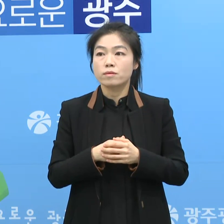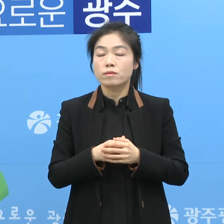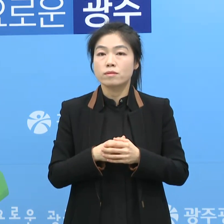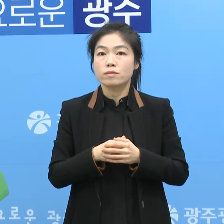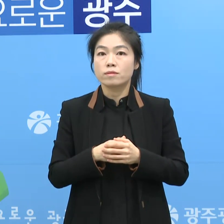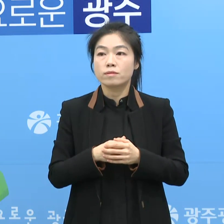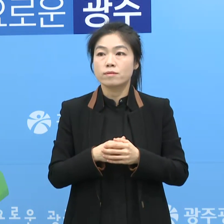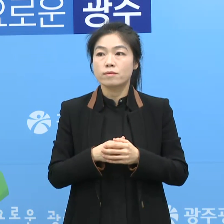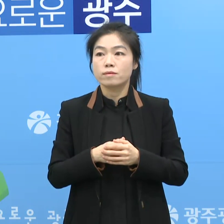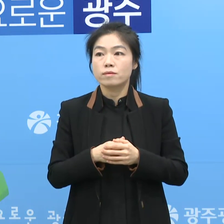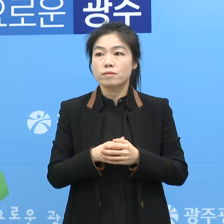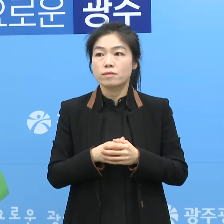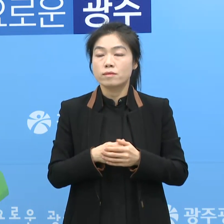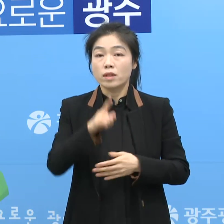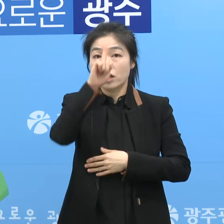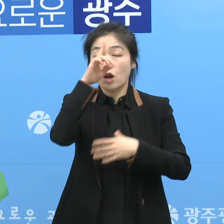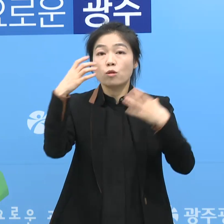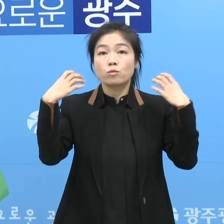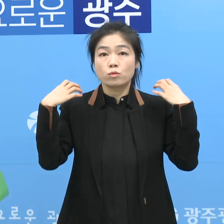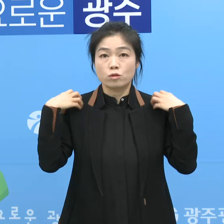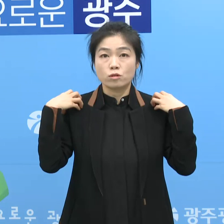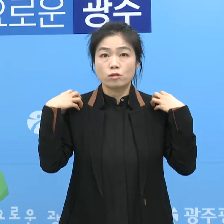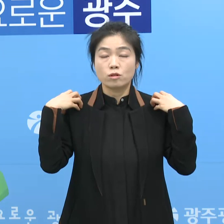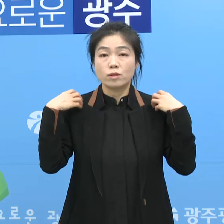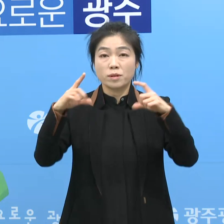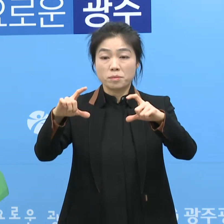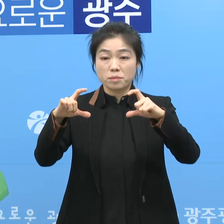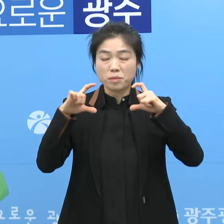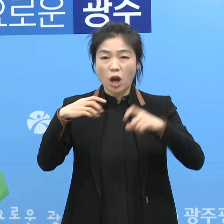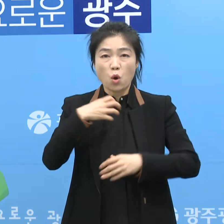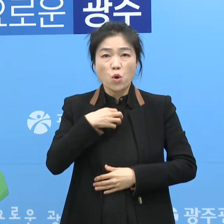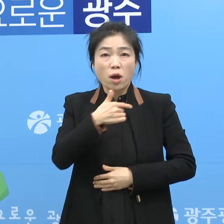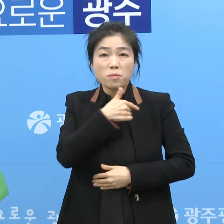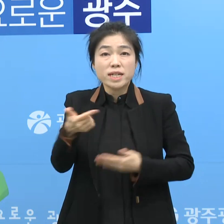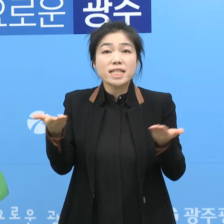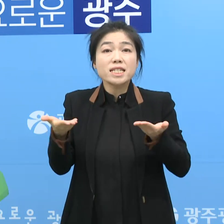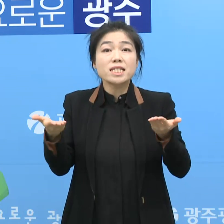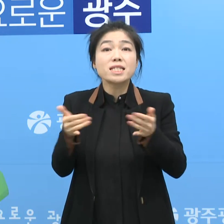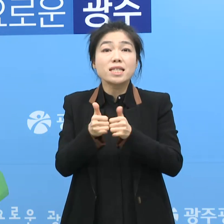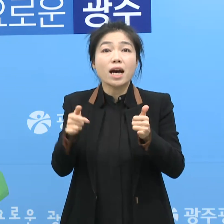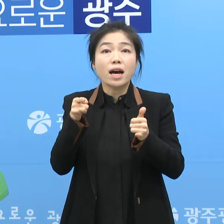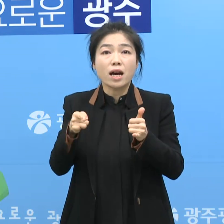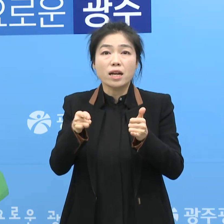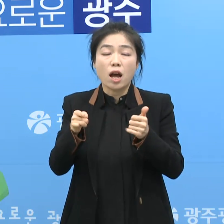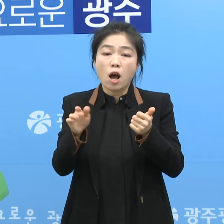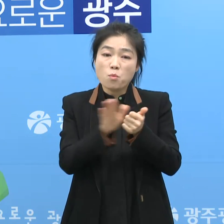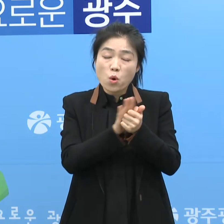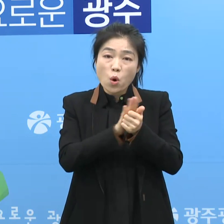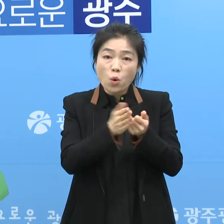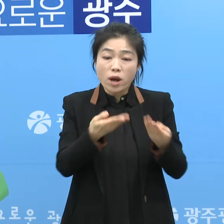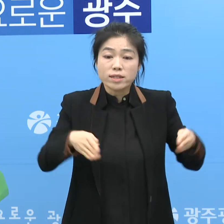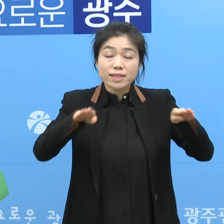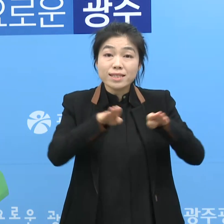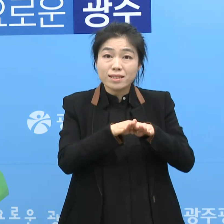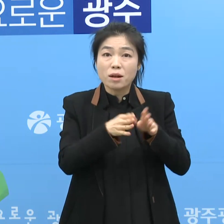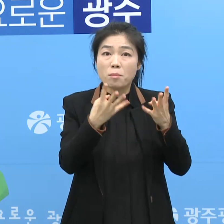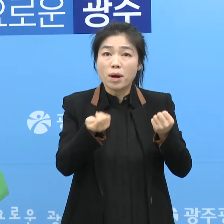KBS 최성용 기자인데요. 그 정부에서 그 통보받은 고위험군 직업군 사실 요양시설 종사자만